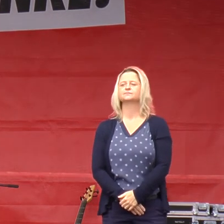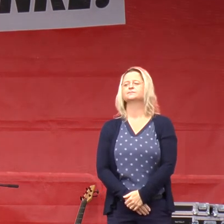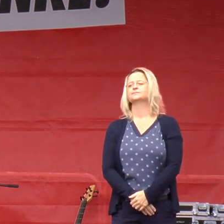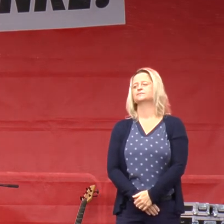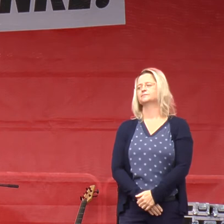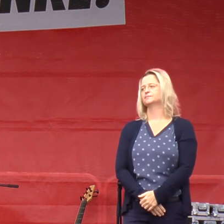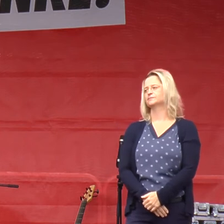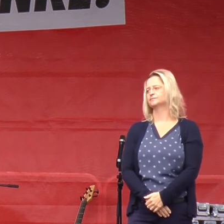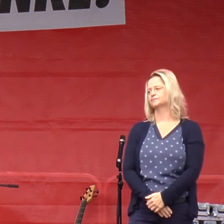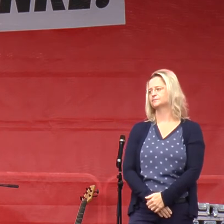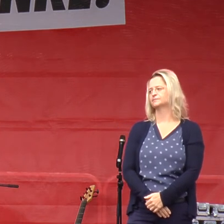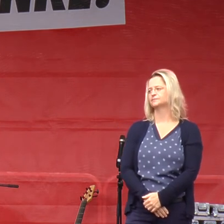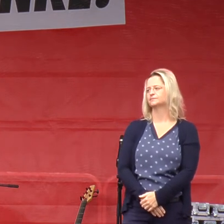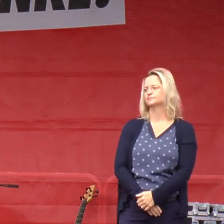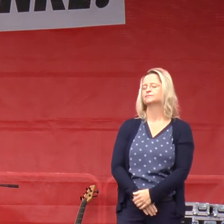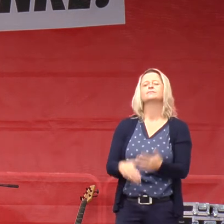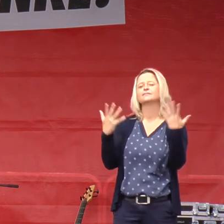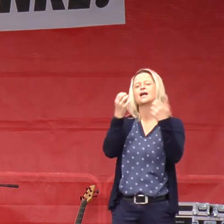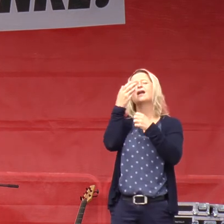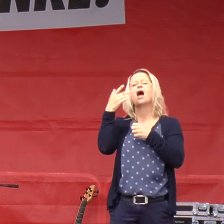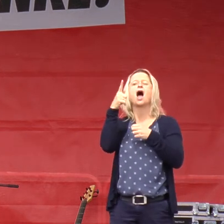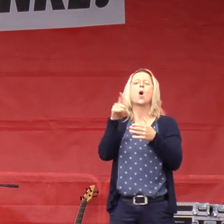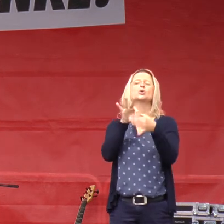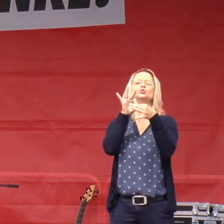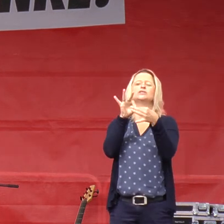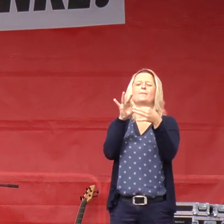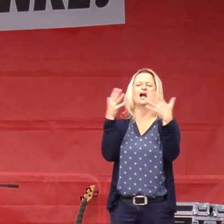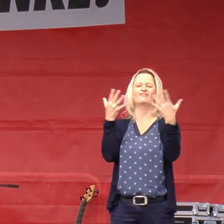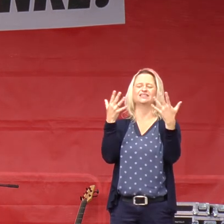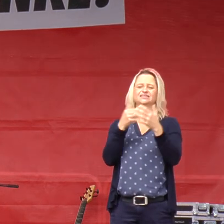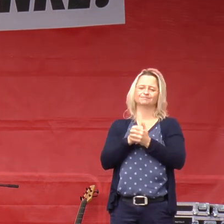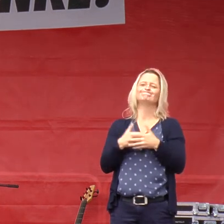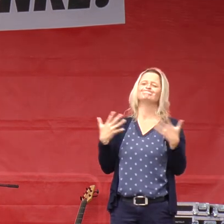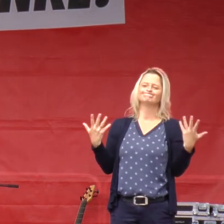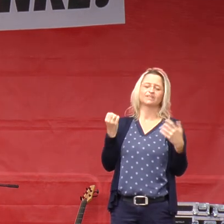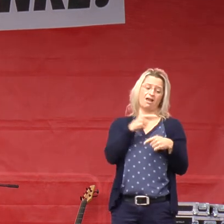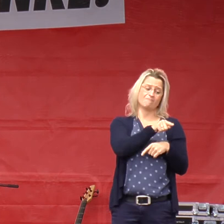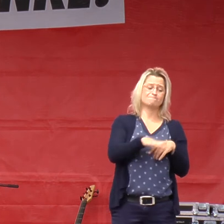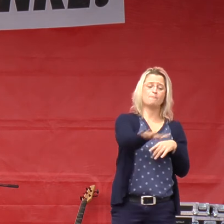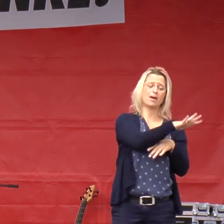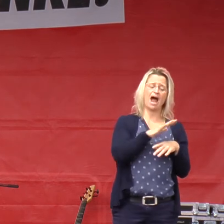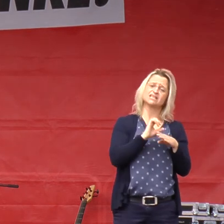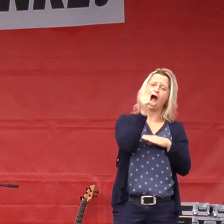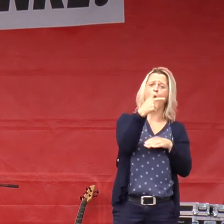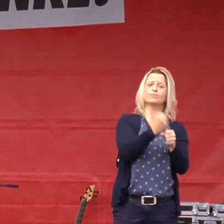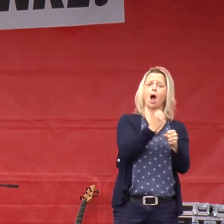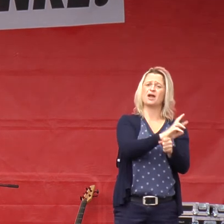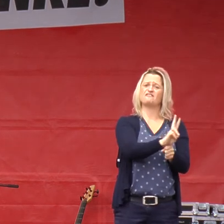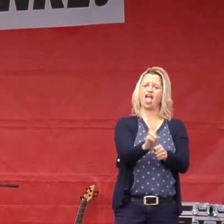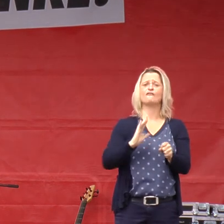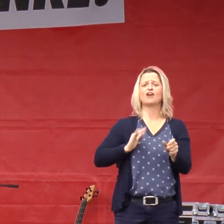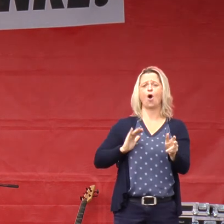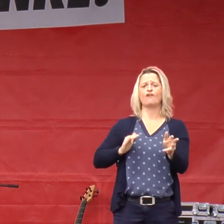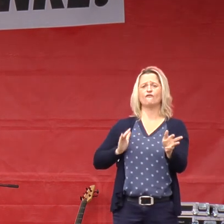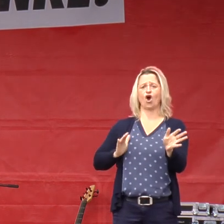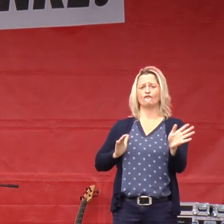Und es hängt natürlich damit zusammen, dass es überwiegend Branchen sind, in denen Frauen beschäftigt sind. Und